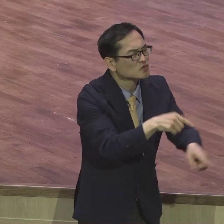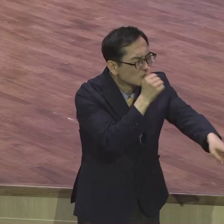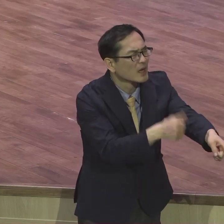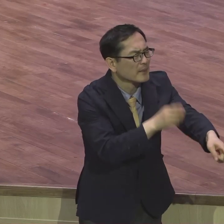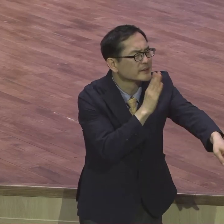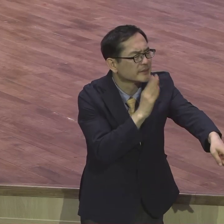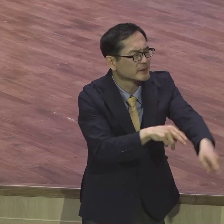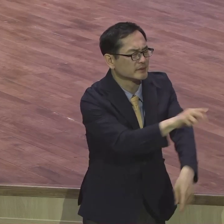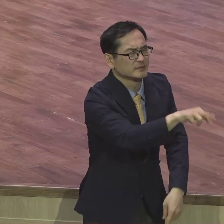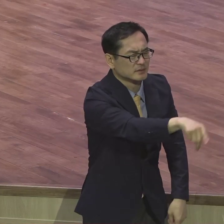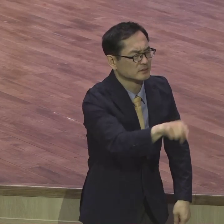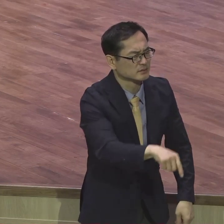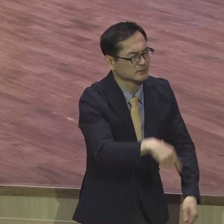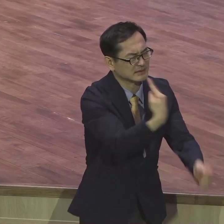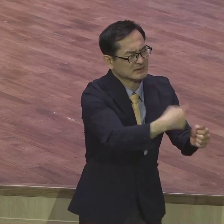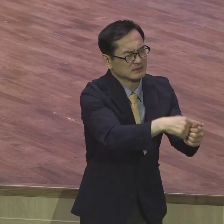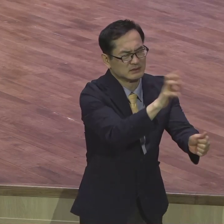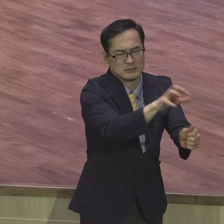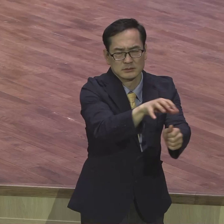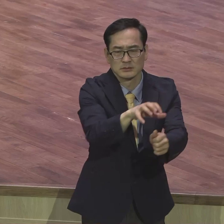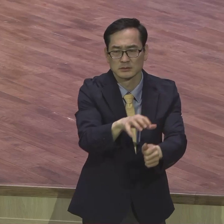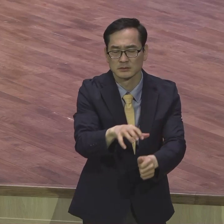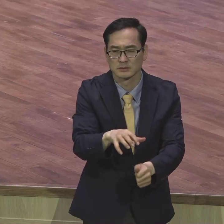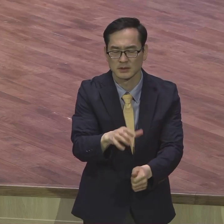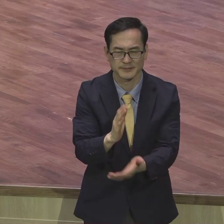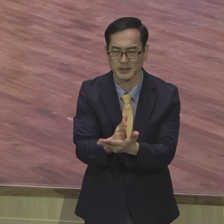그 막이 심부름이 그거다.